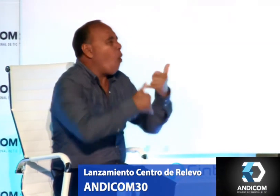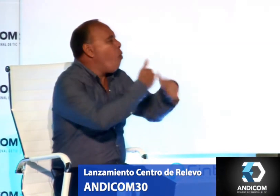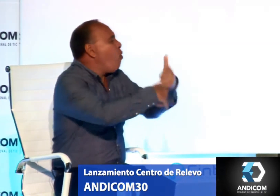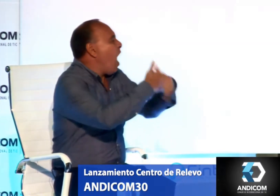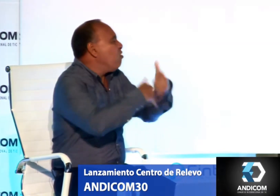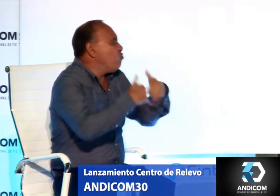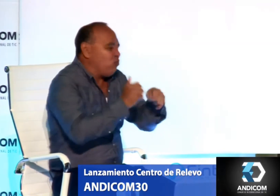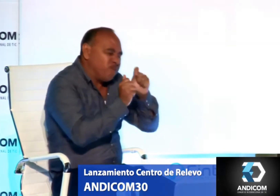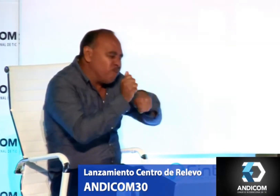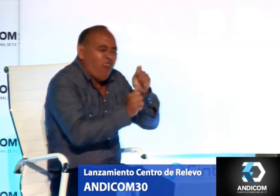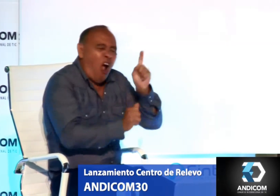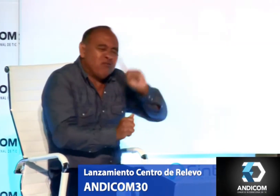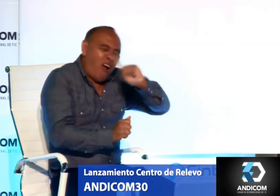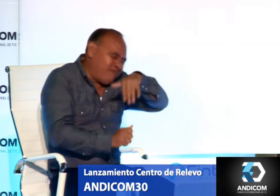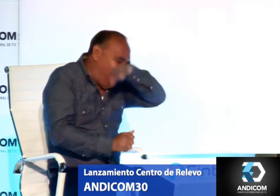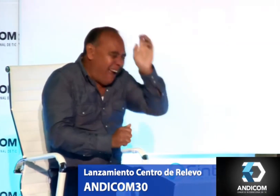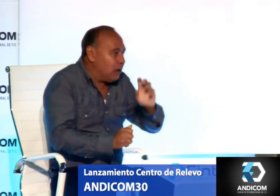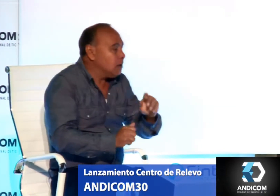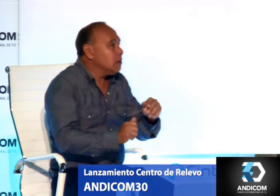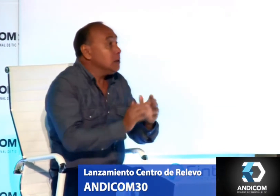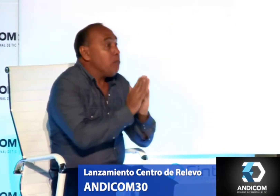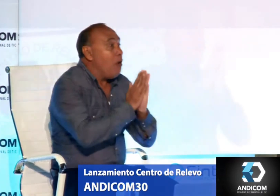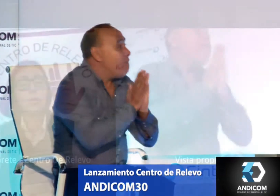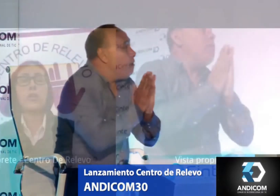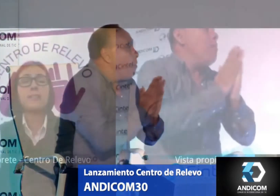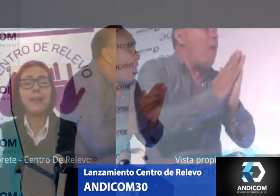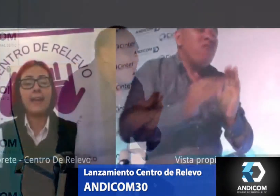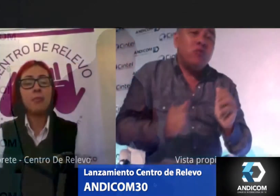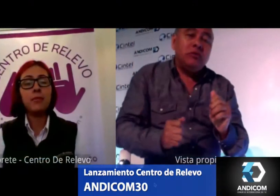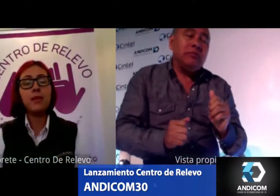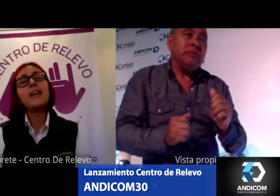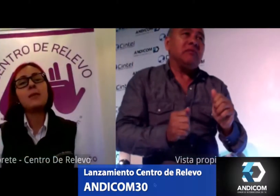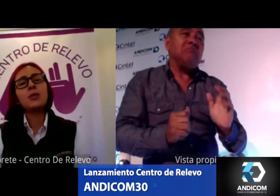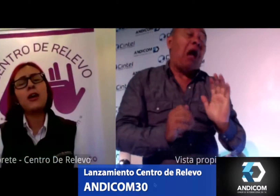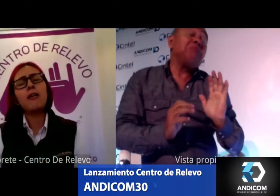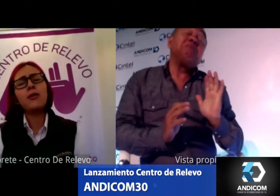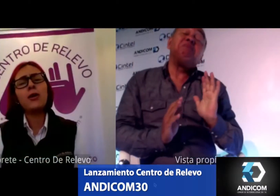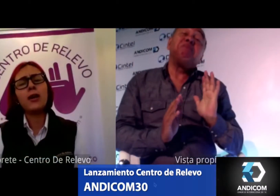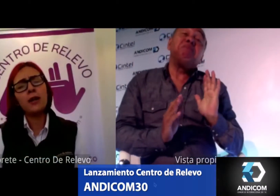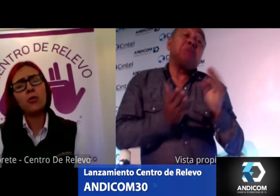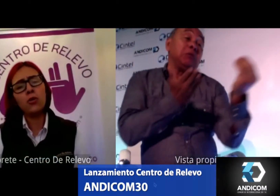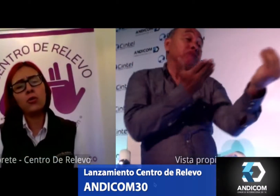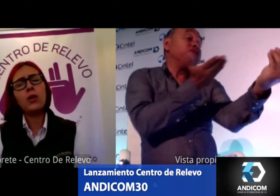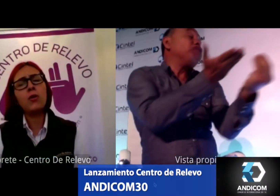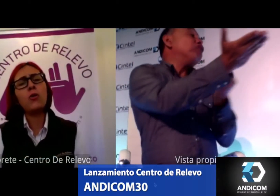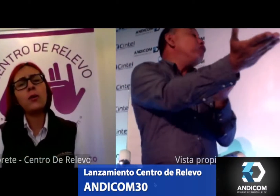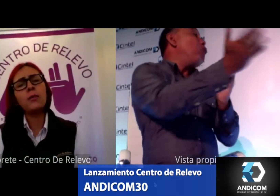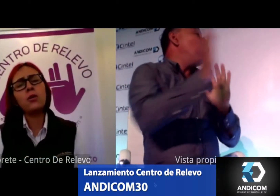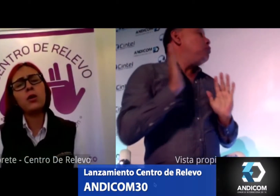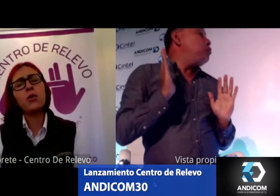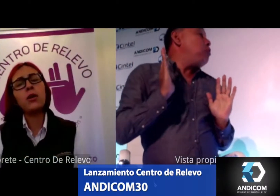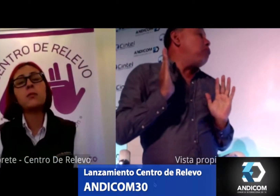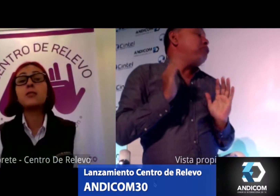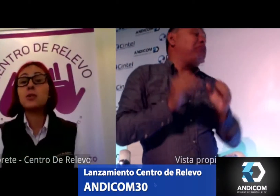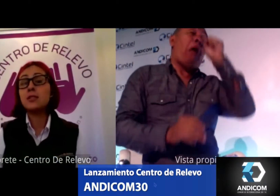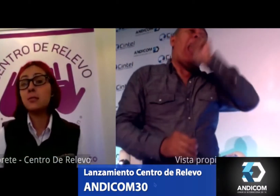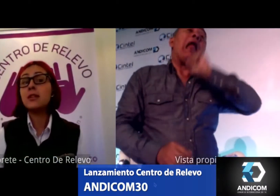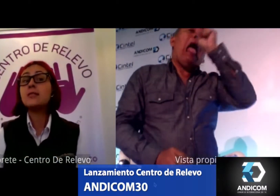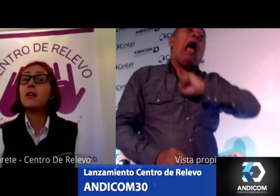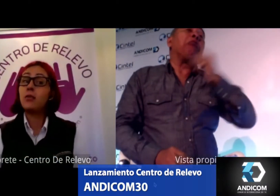ven, hazme el favor de llamar, no quiero, estoy jugando, déjame. Me tocaba rogarle, amor, colabórame. Entonces ella me decía,